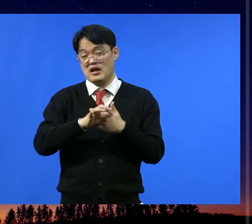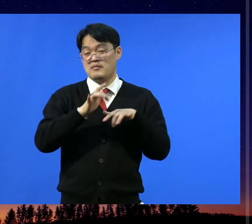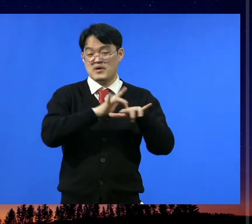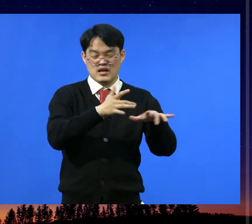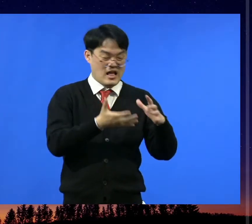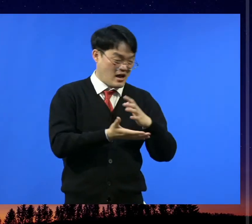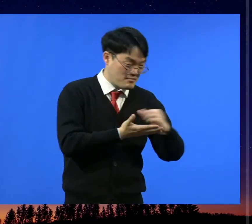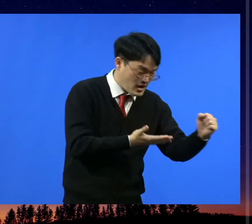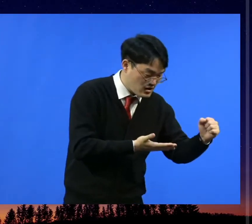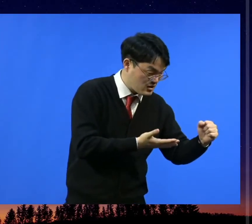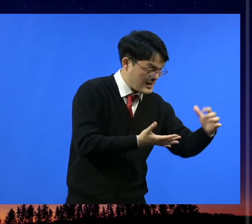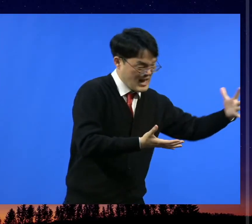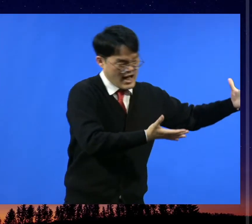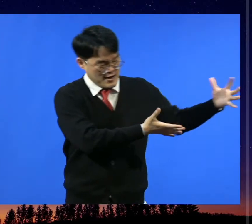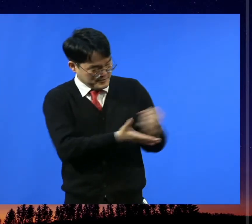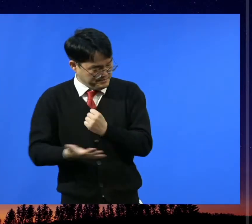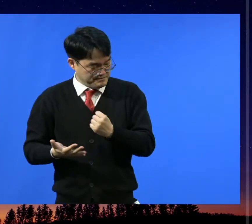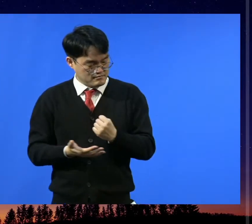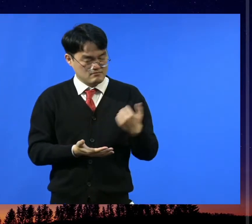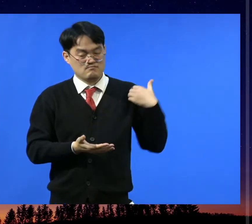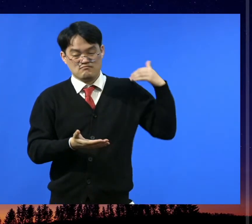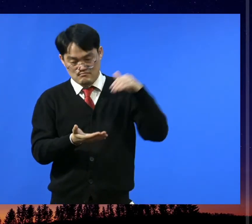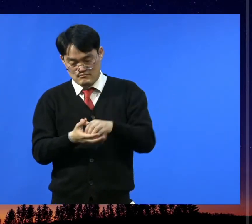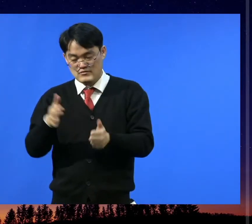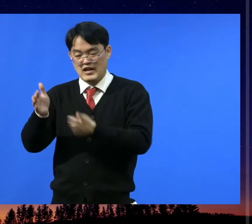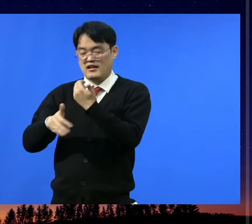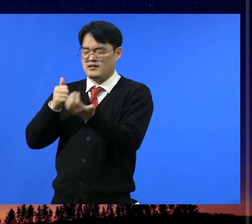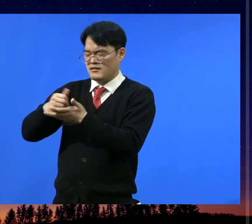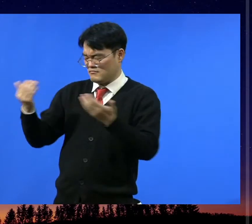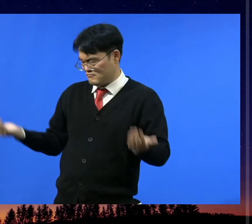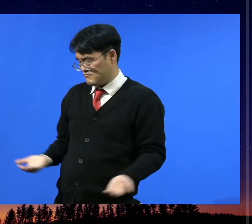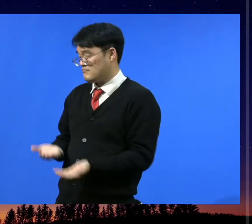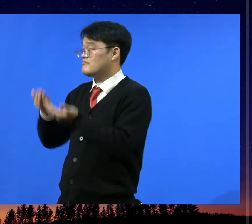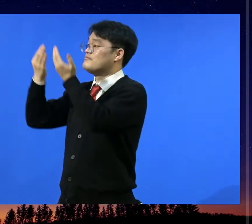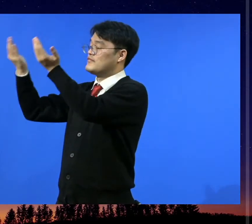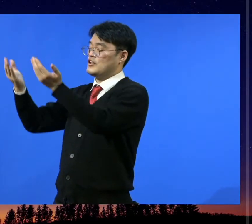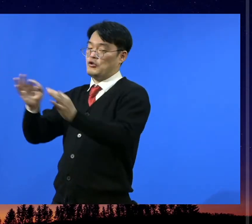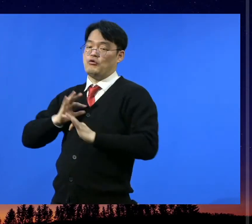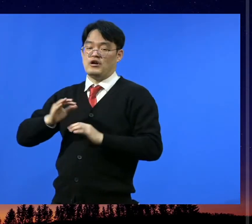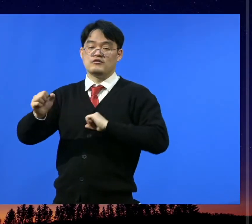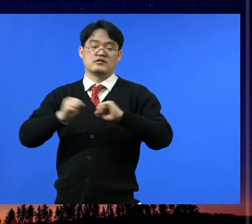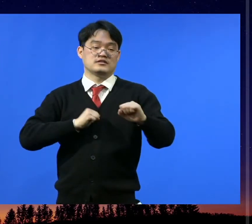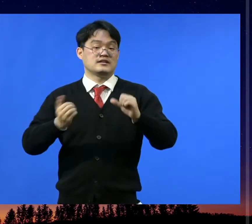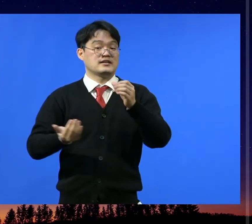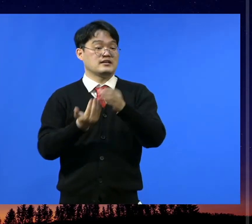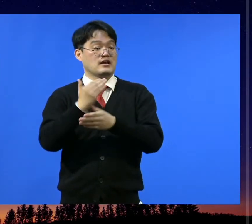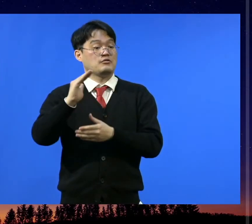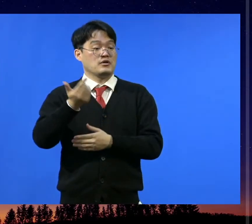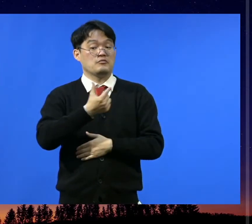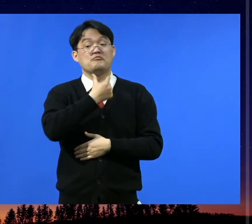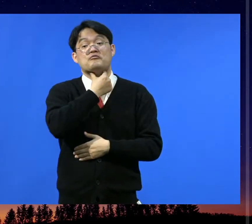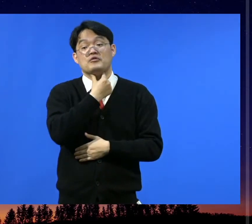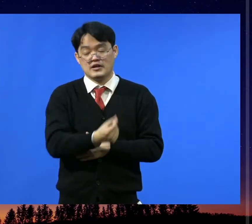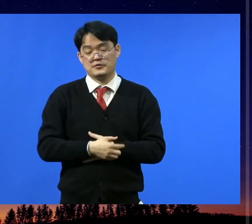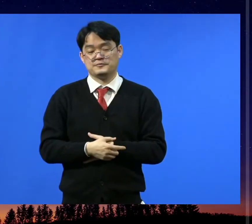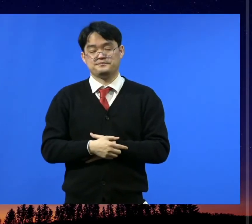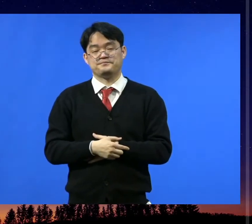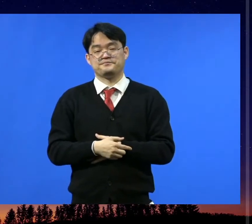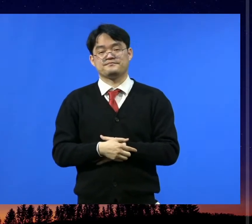전리품들을 다시 빼앗아서 우리 하나님 앞에 올려드리는 놀라운 역사가 일어나게 되기를 바라고, 그 일이